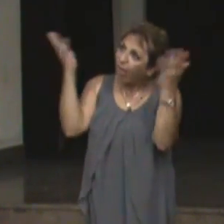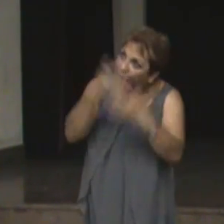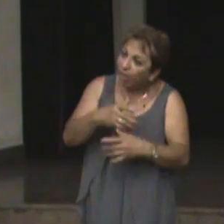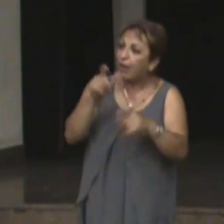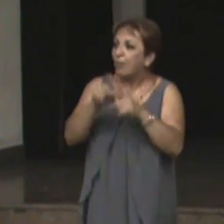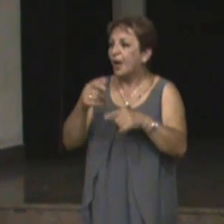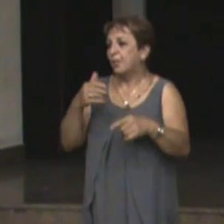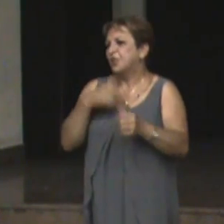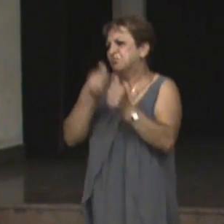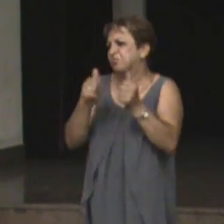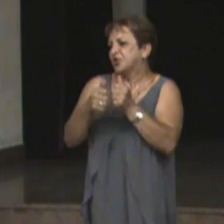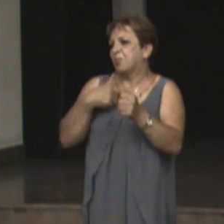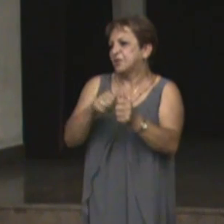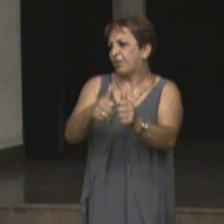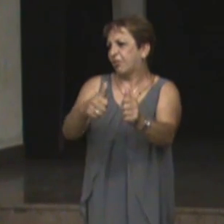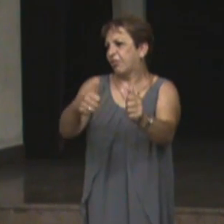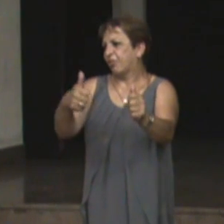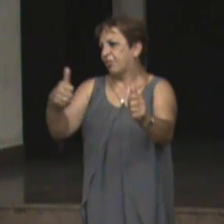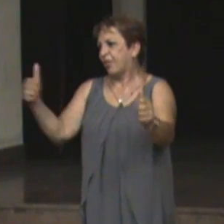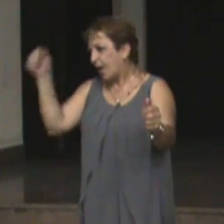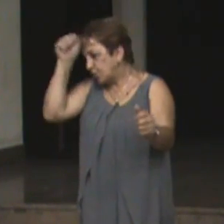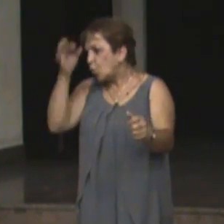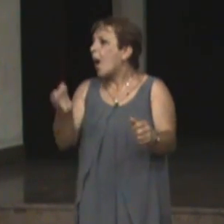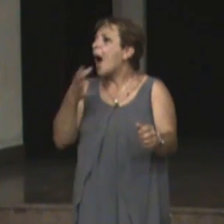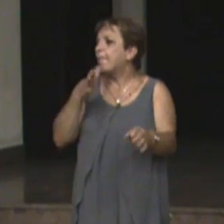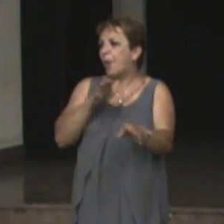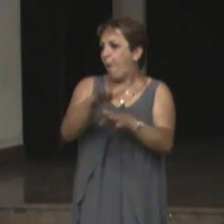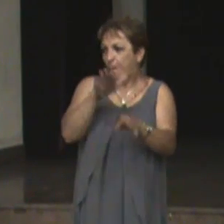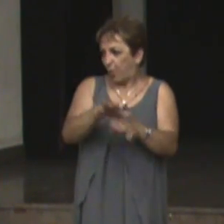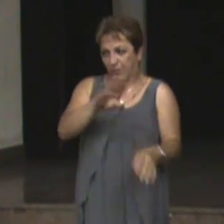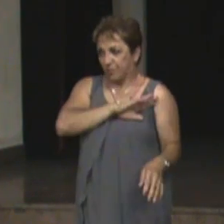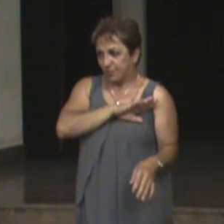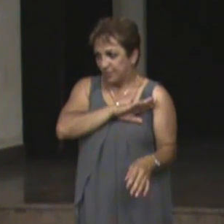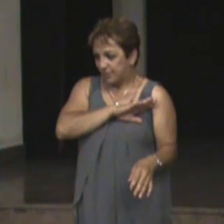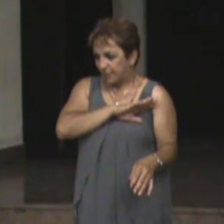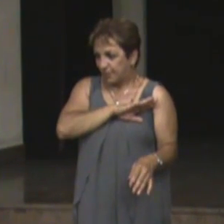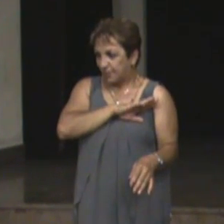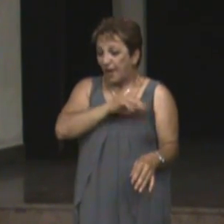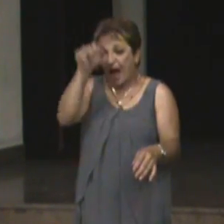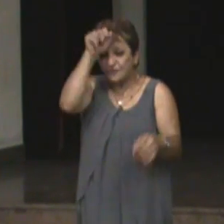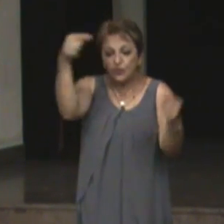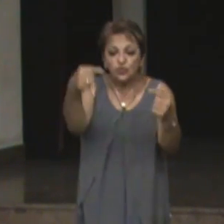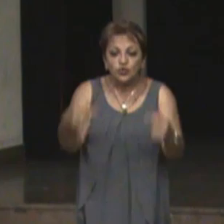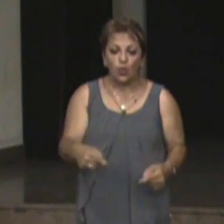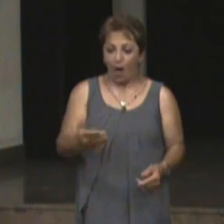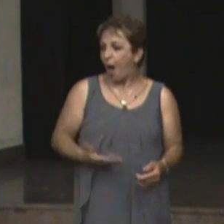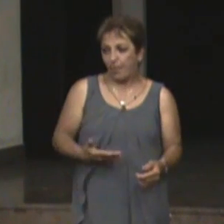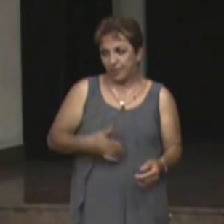գայթակղությունները մեզ անընդհատ հետ են պահում Աստծո կամքը կատարելու և Աստծո խոսքի համաձայն ապրելու մեր կյանքը։